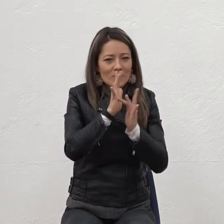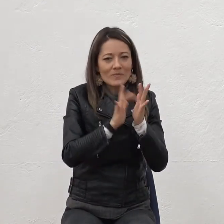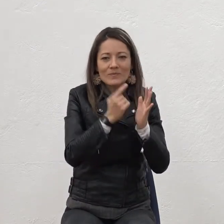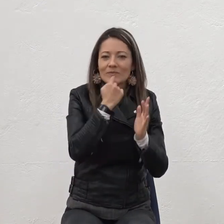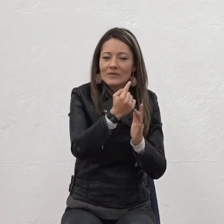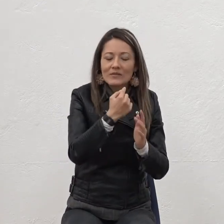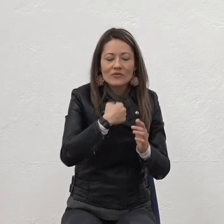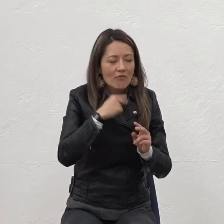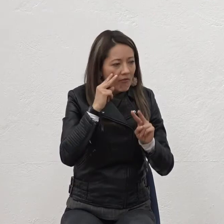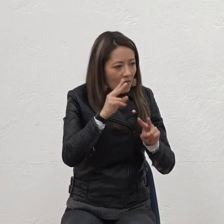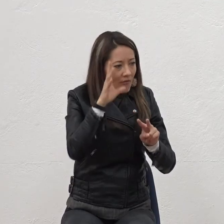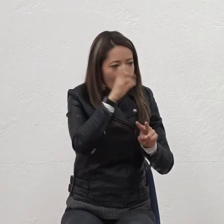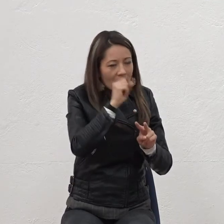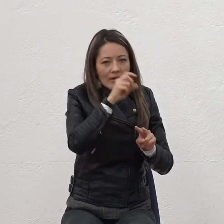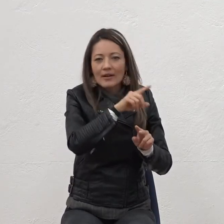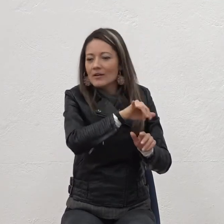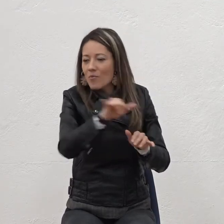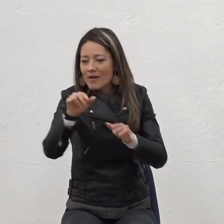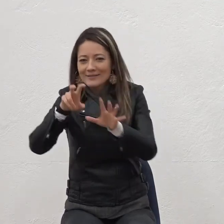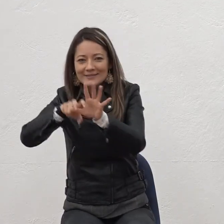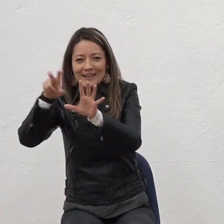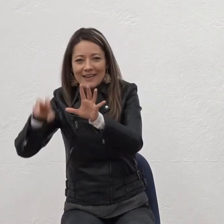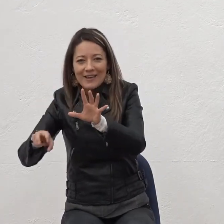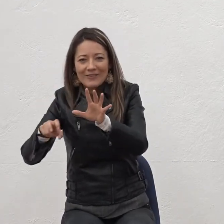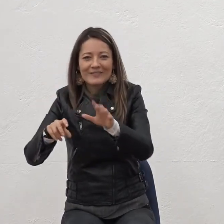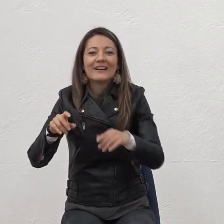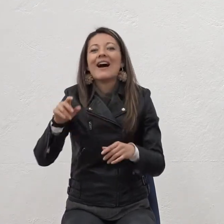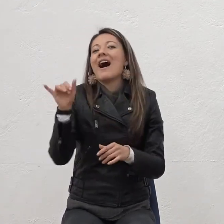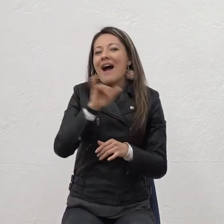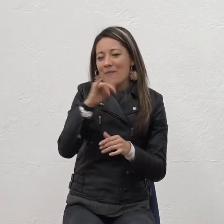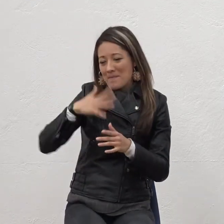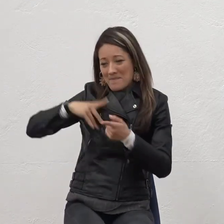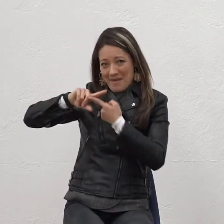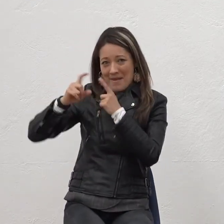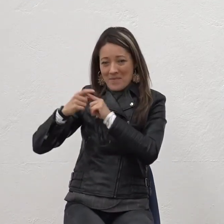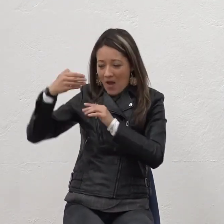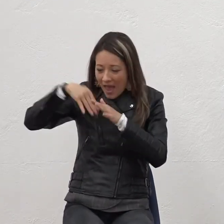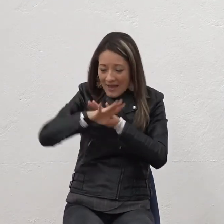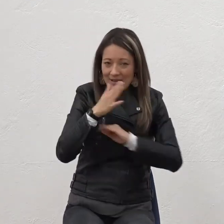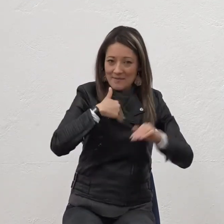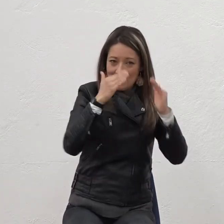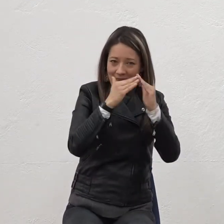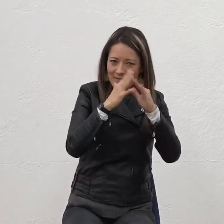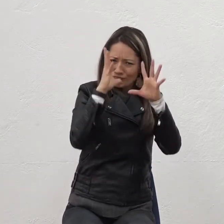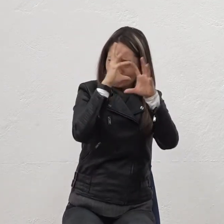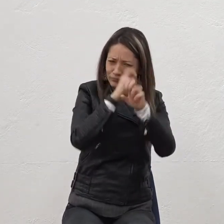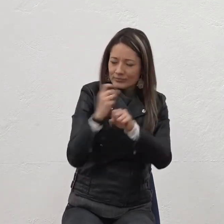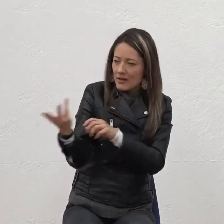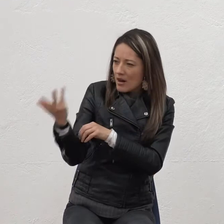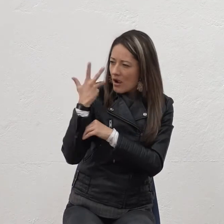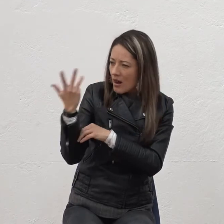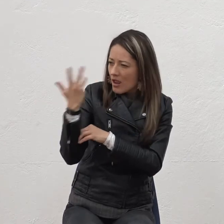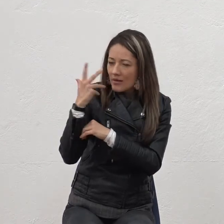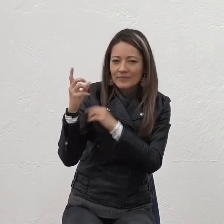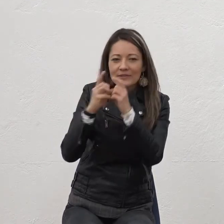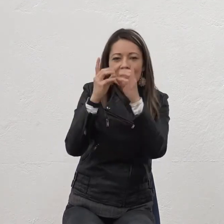yo veía en cada noche que ellos iban a discipularnos. Por eso soy